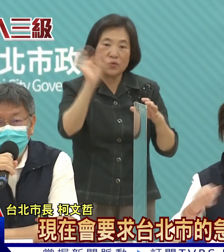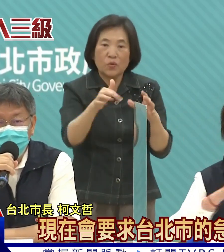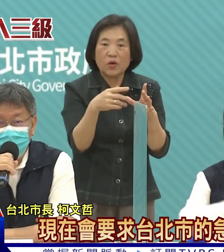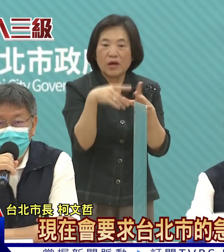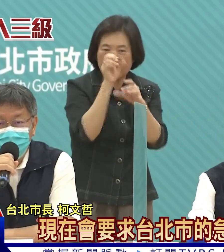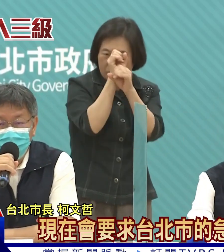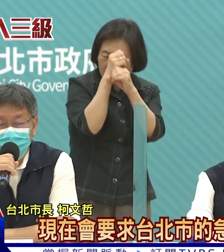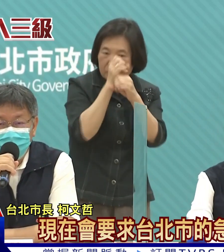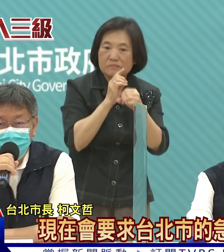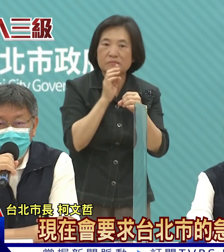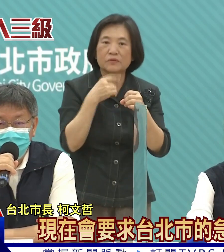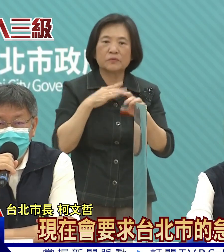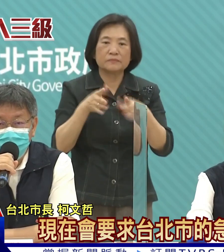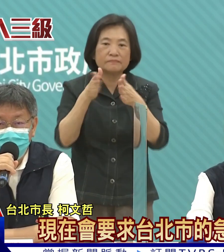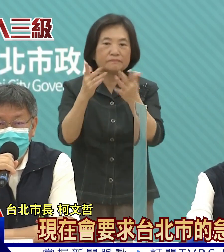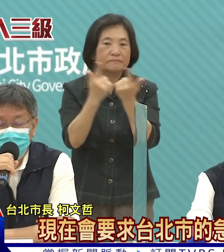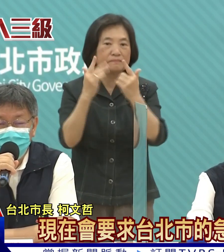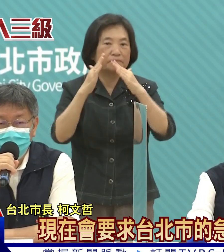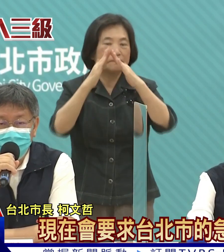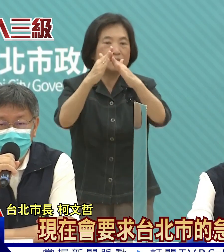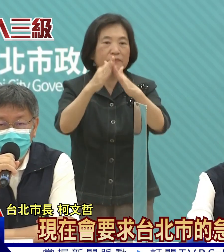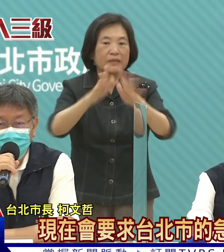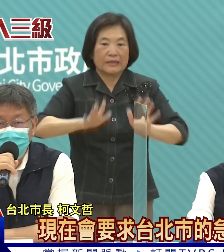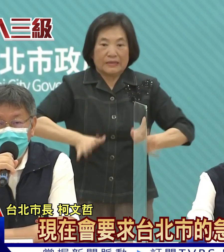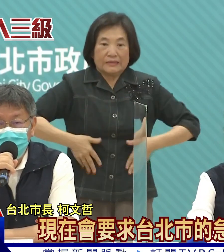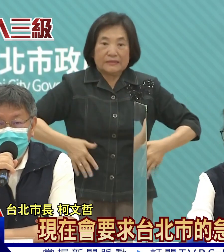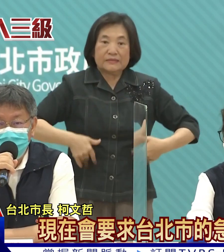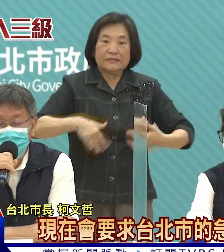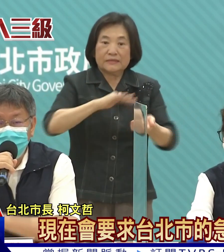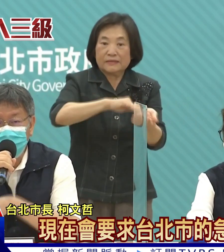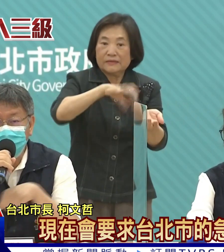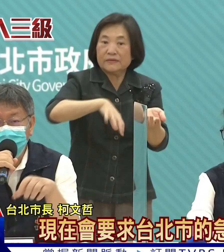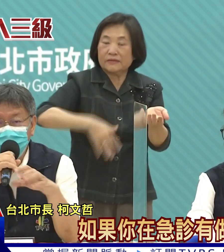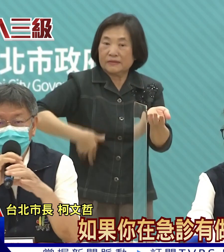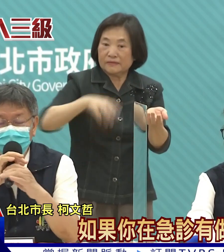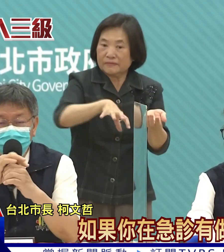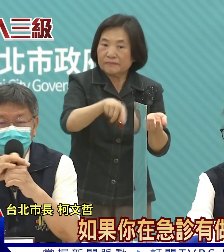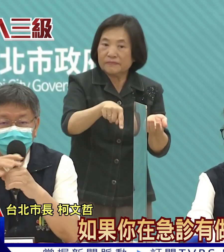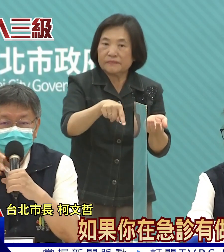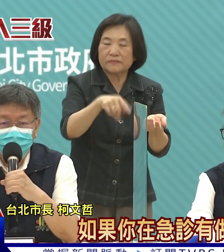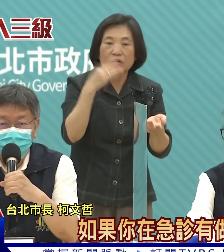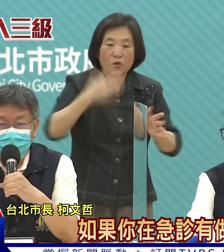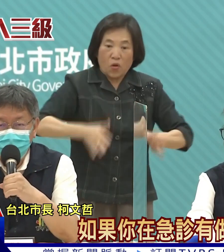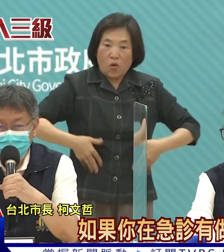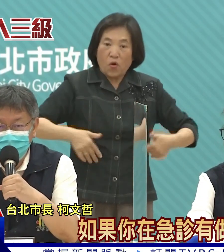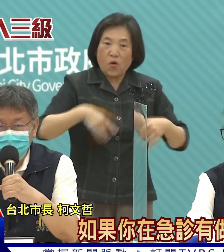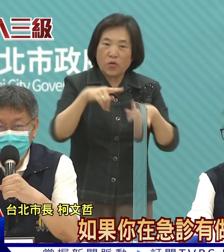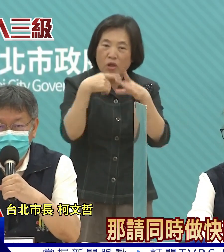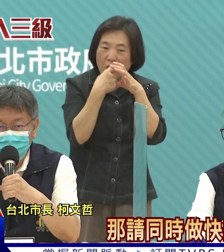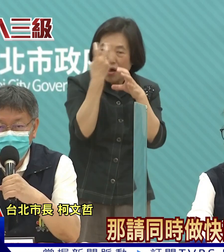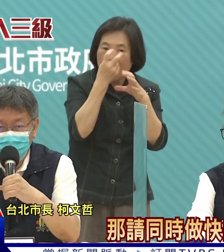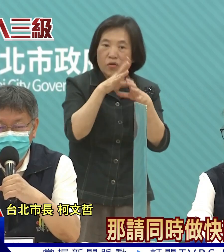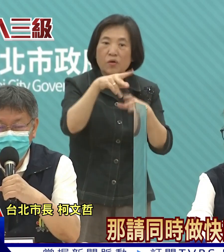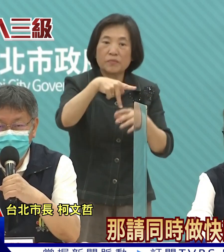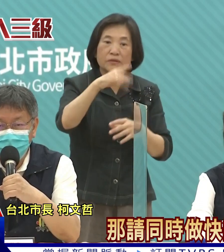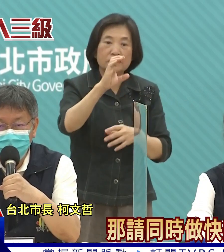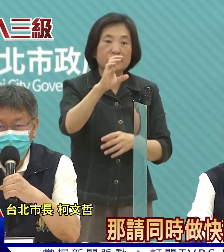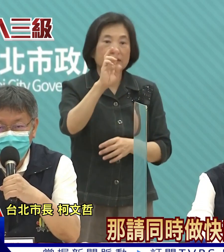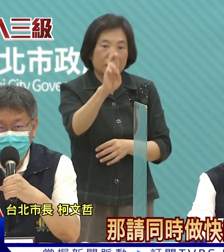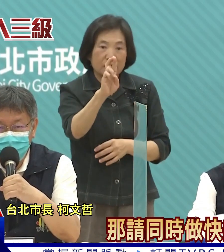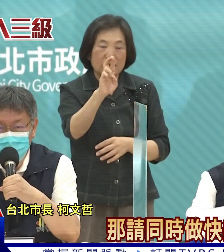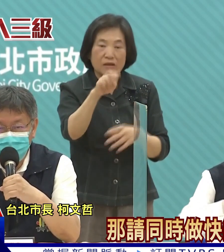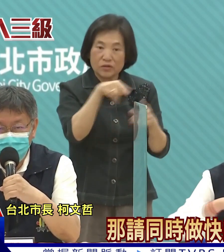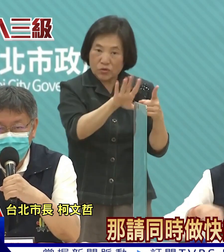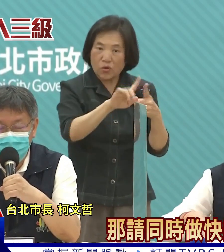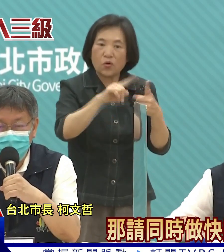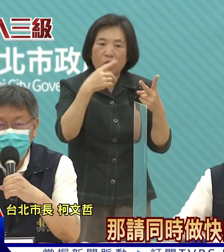以我们现在要求台北市的急诊，你知道吗，如果你在急诊有做 PCR， 那请